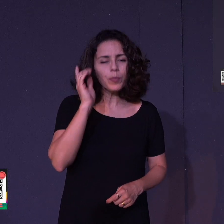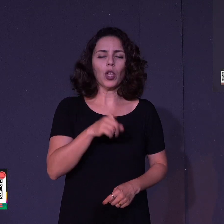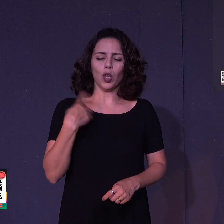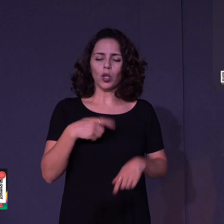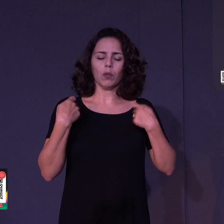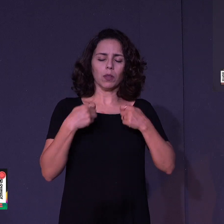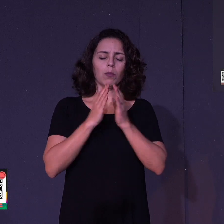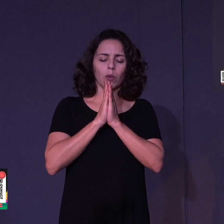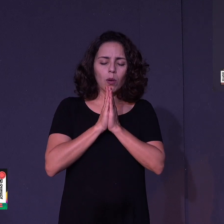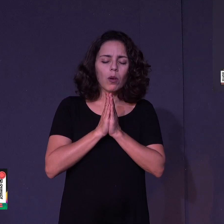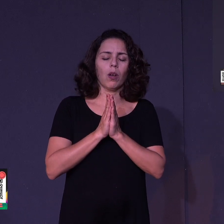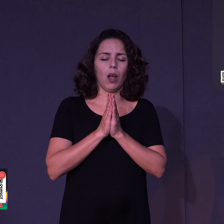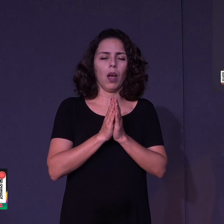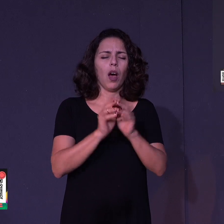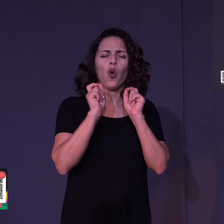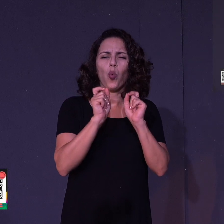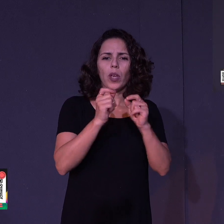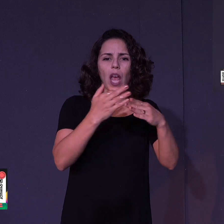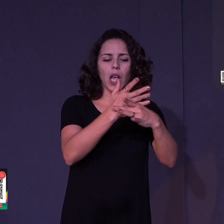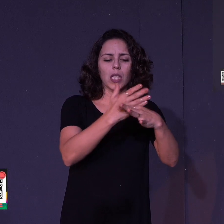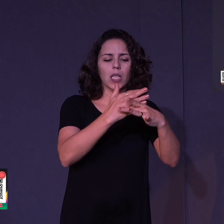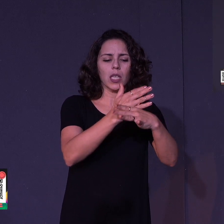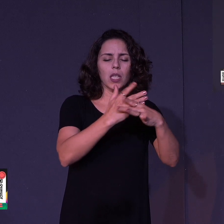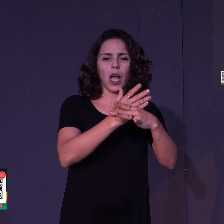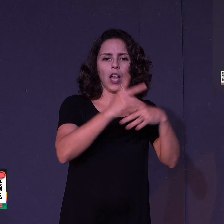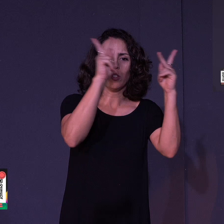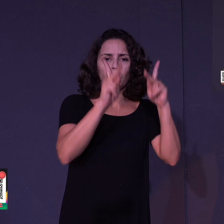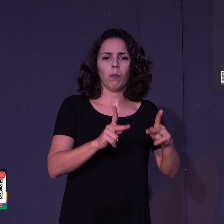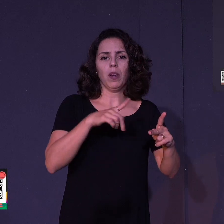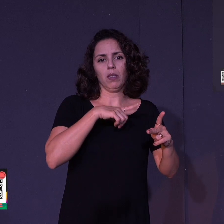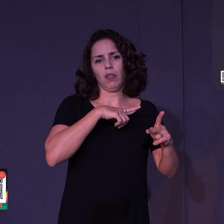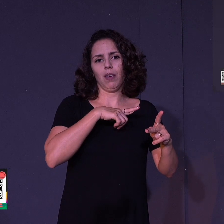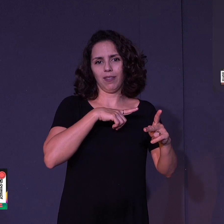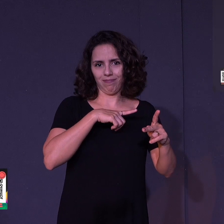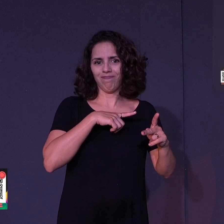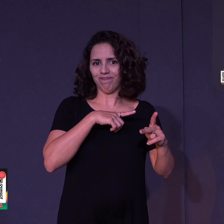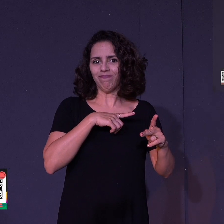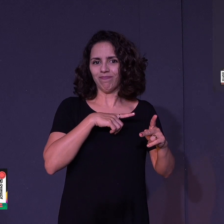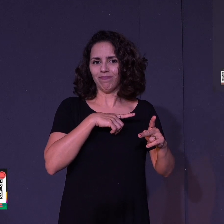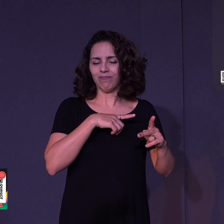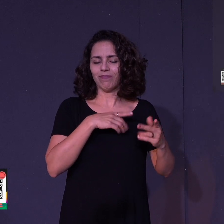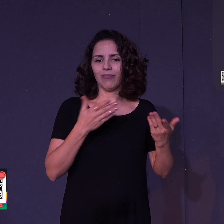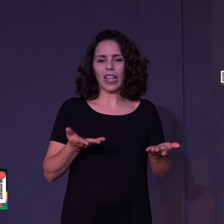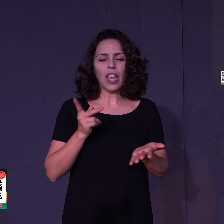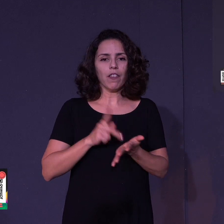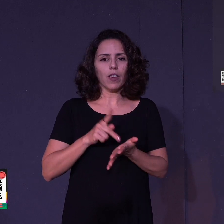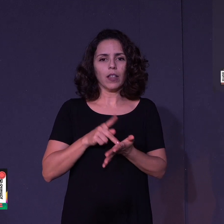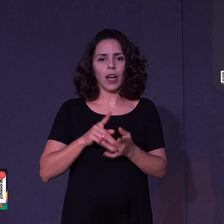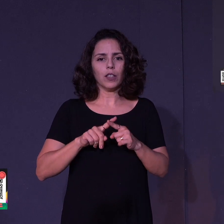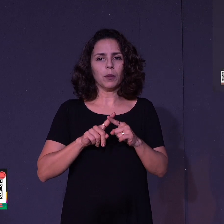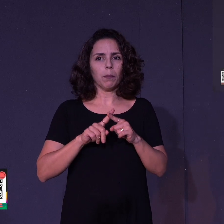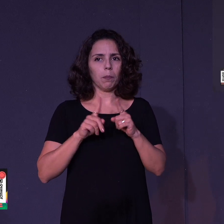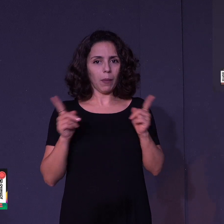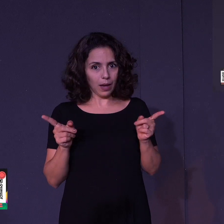da cidade nós teremos paz. A verdade é essa. Mas não é só isso o fato. mesmo da forma da visão